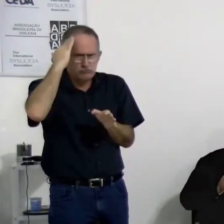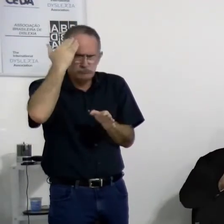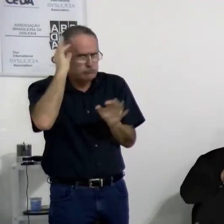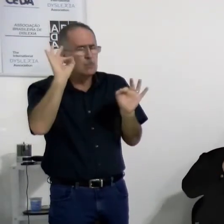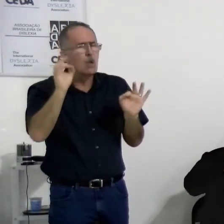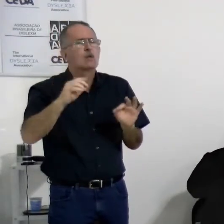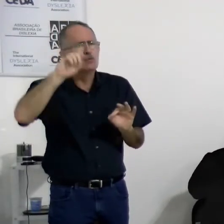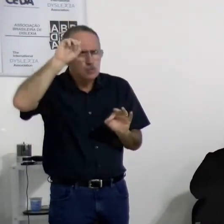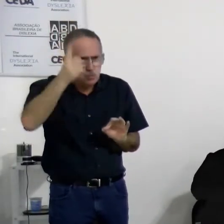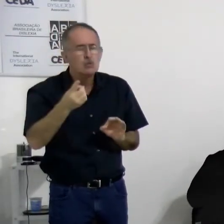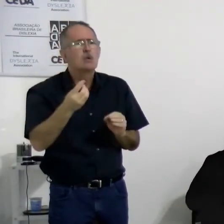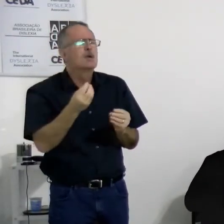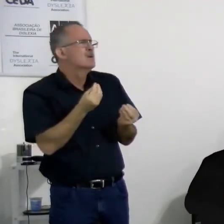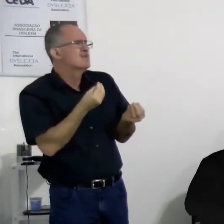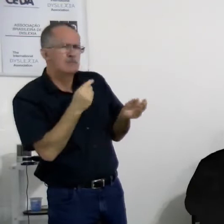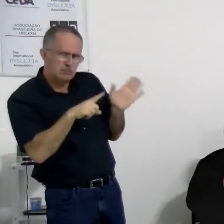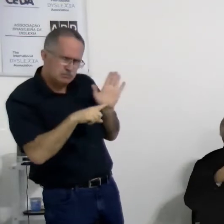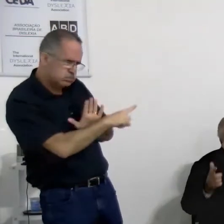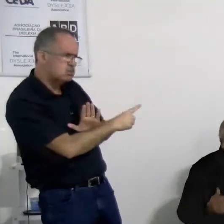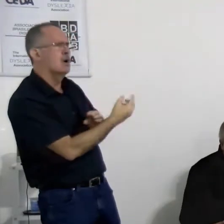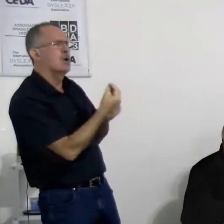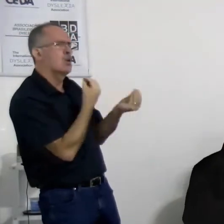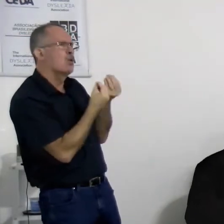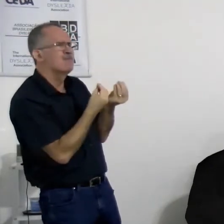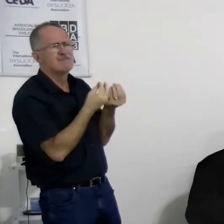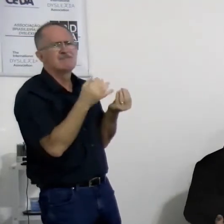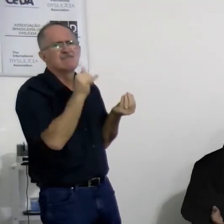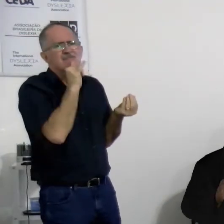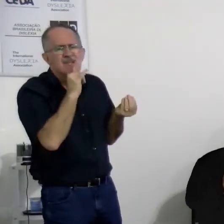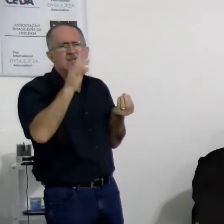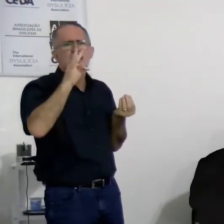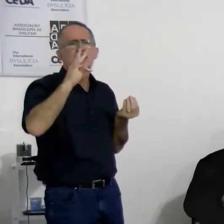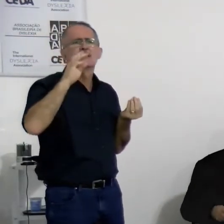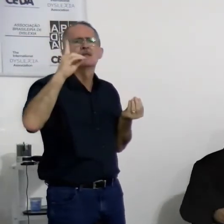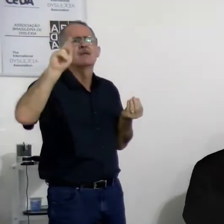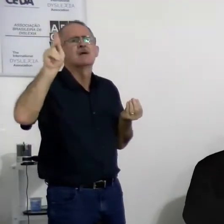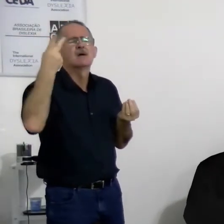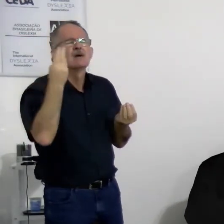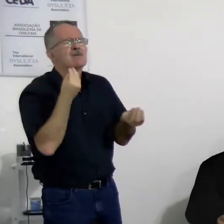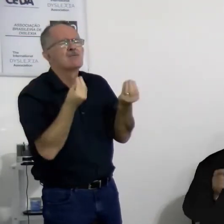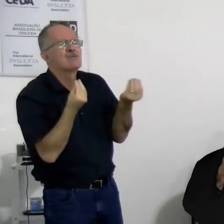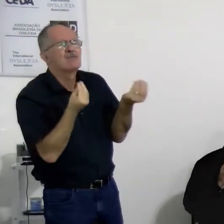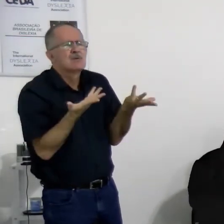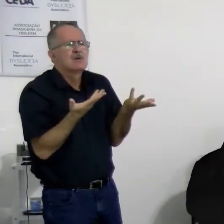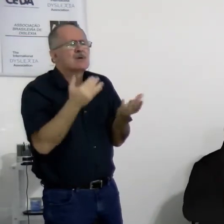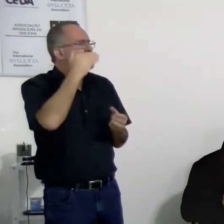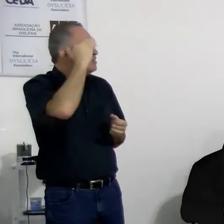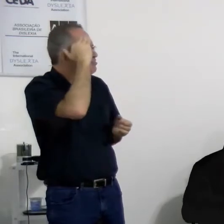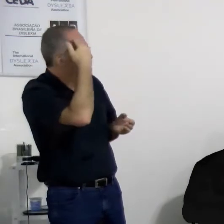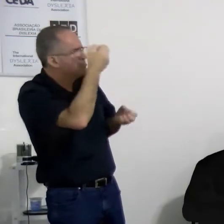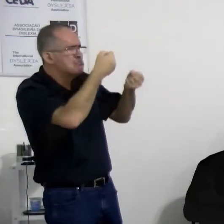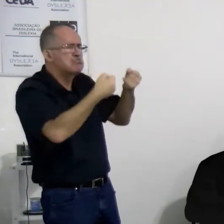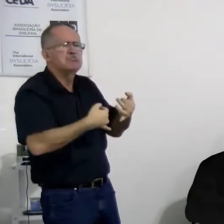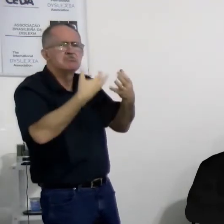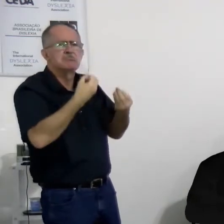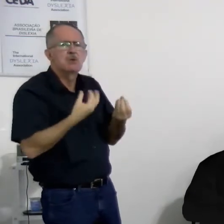tem alguma dúvida, fala, como é que é mesmo isso sobre TDAH, por exemplo? Né? Qual é a sua posição sobre TDAH? Qual a sua posição sobre